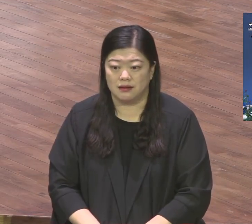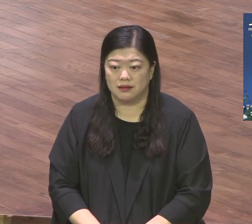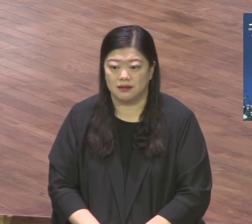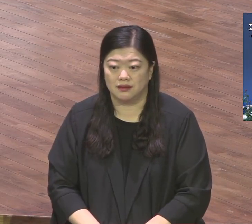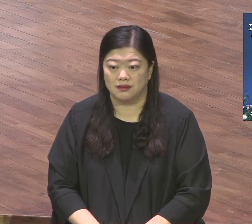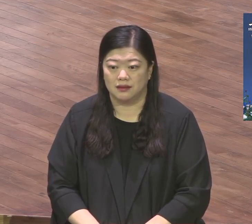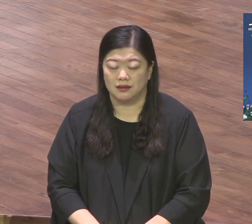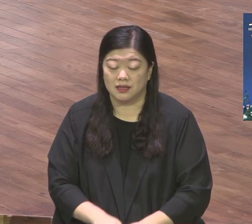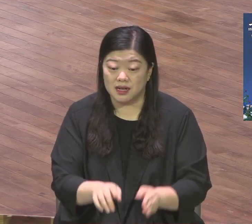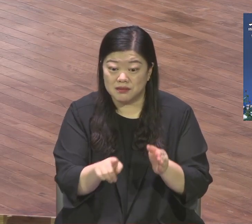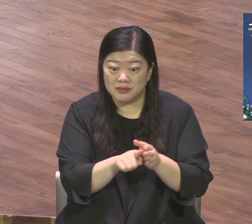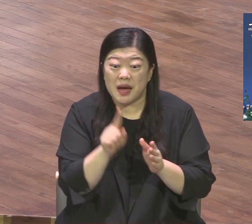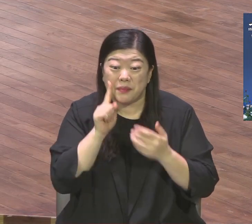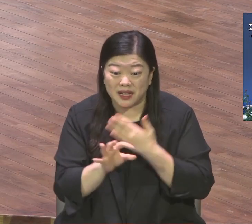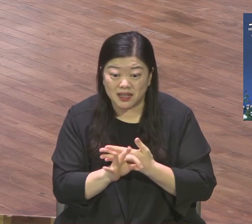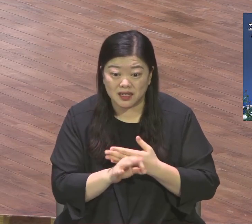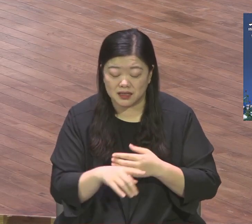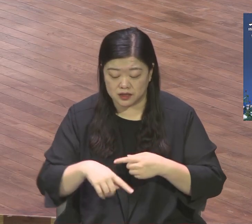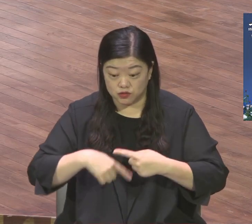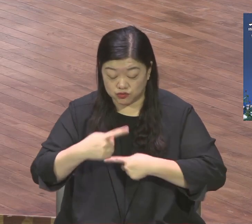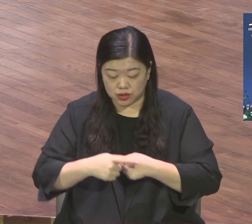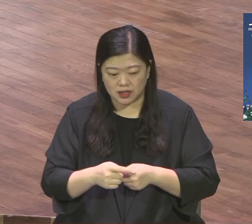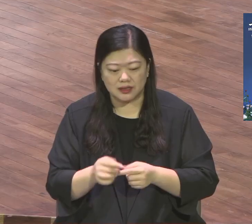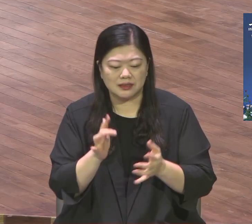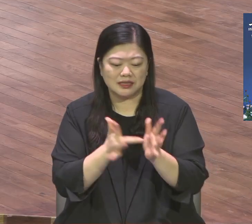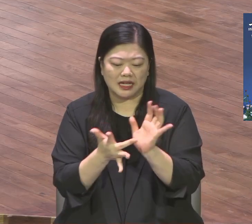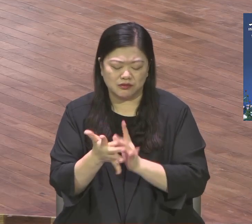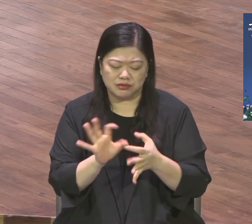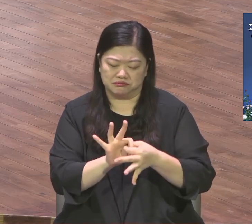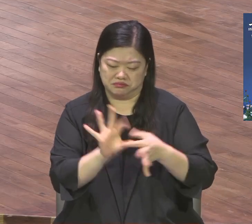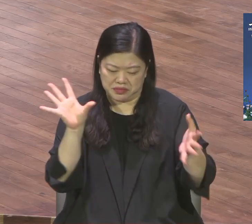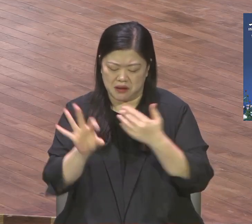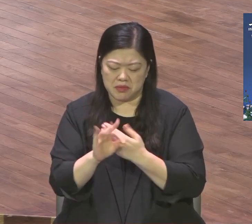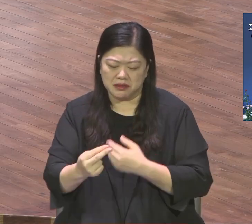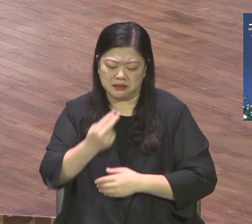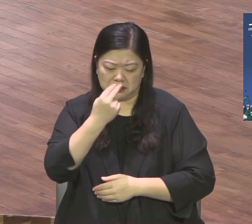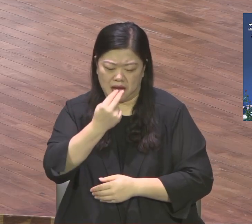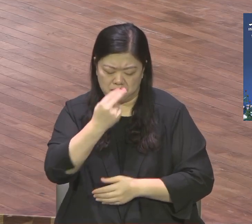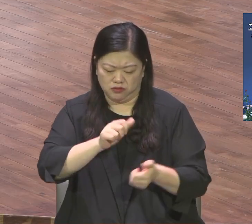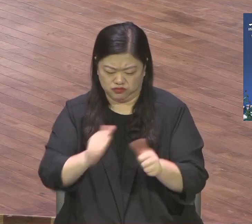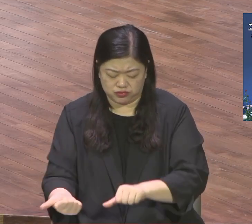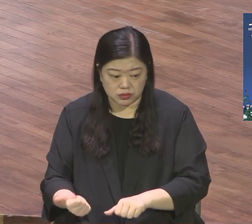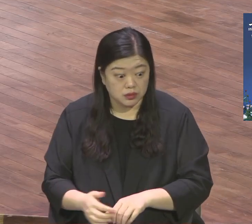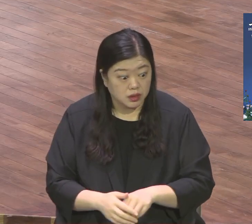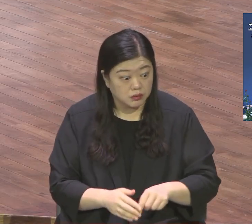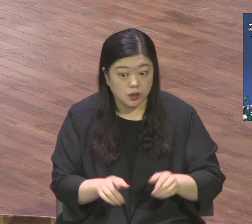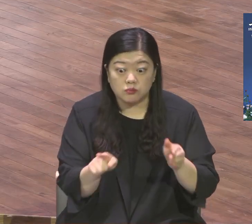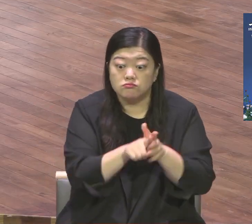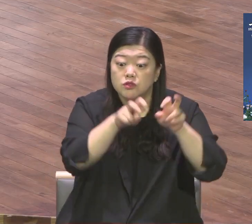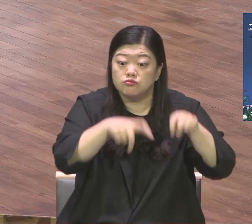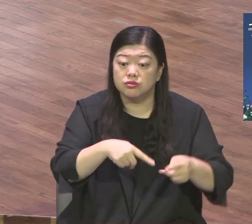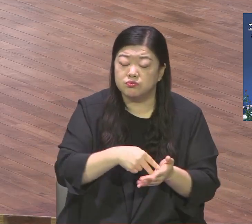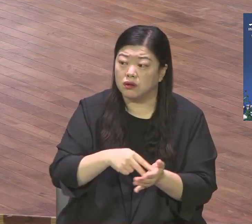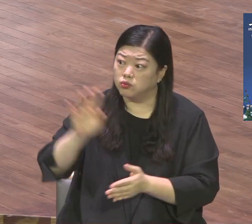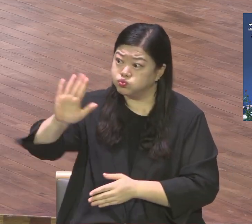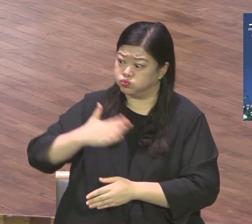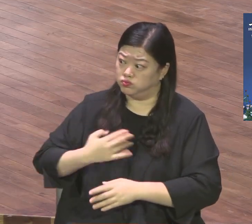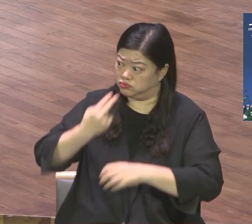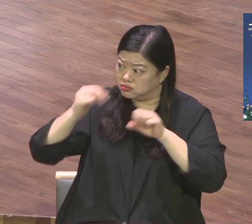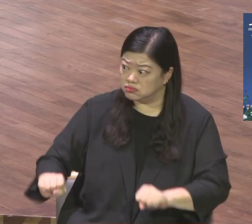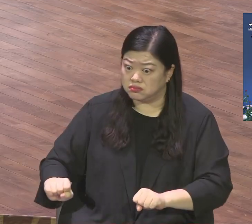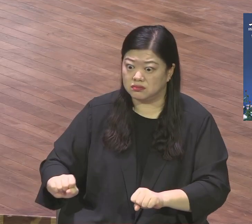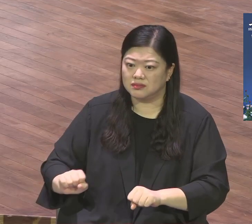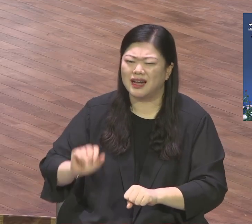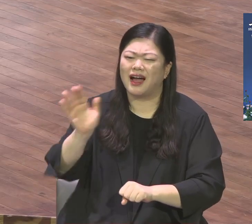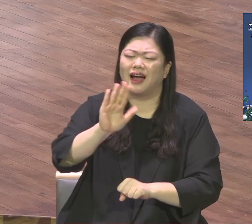이런 말하면 누구는 뭐 생명 없냐? 그 생명을 말한 게 아니에요. 영원한 생명, 예수 생명을 말합니다. 예수 생명.